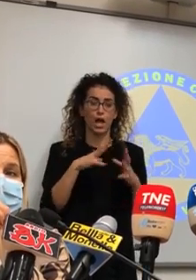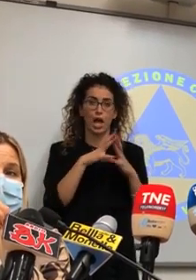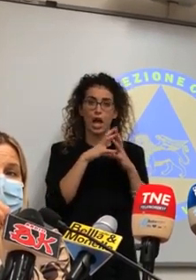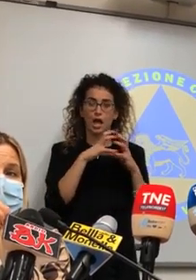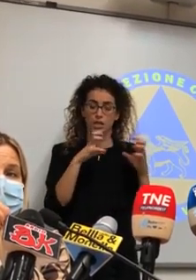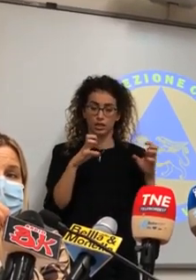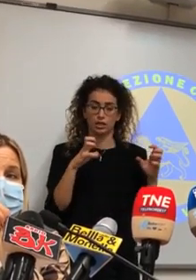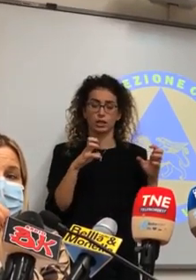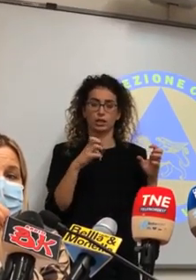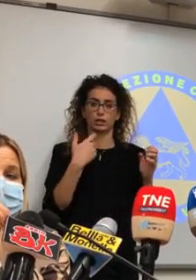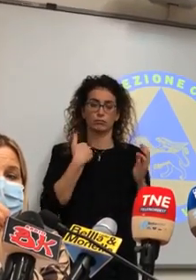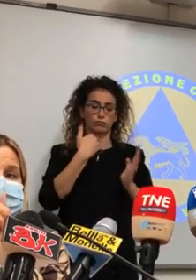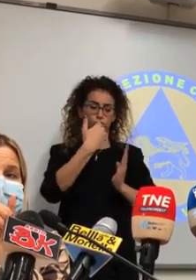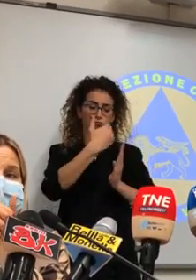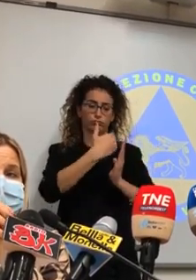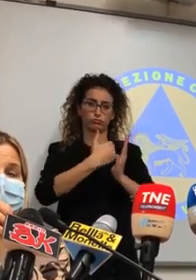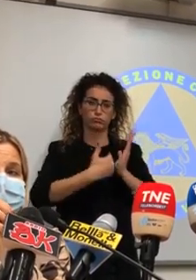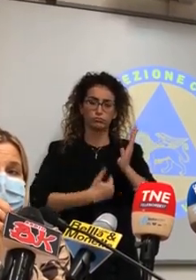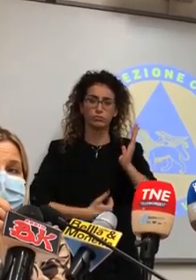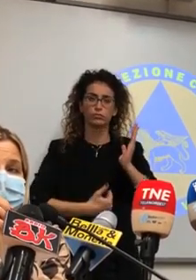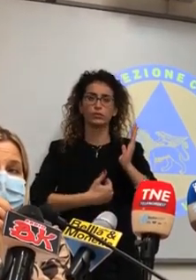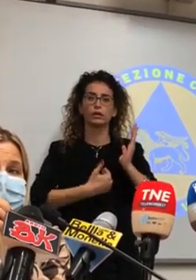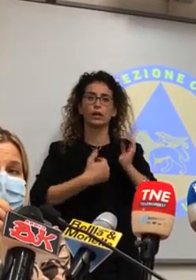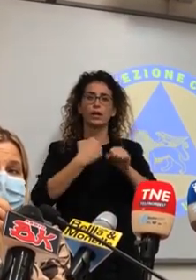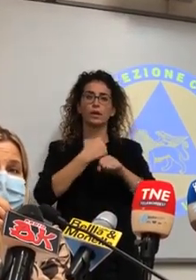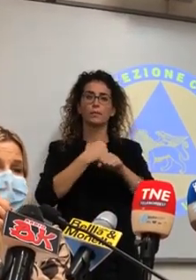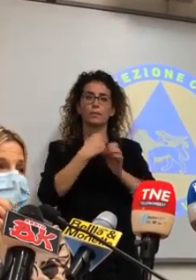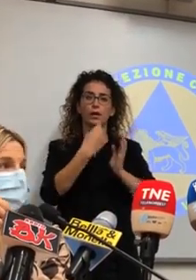aziende un elenco di farmaci che ci ha mandato